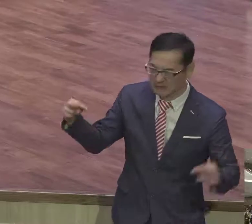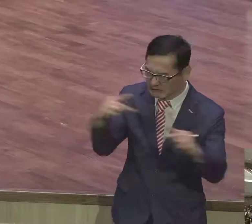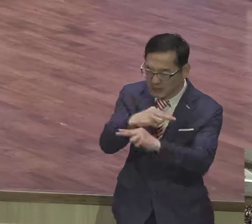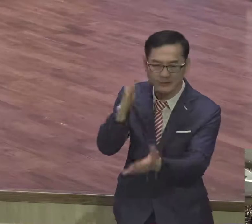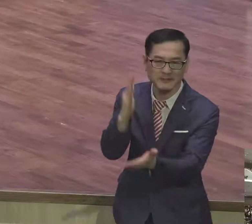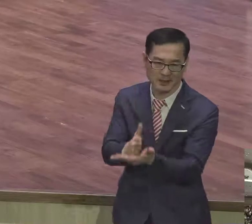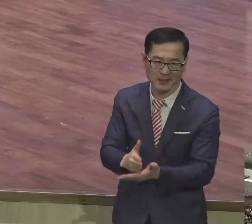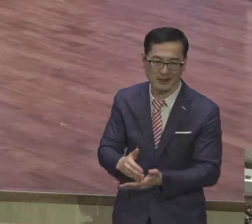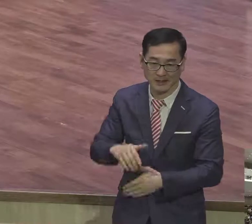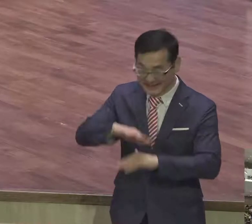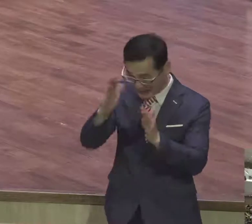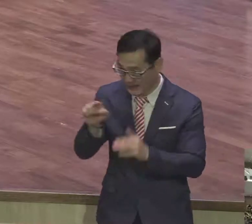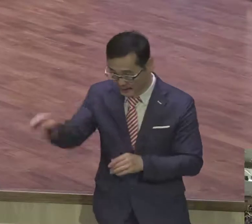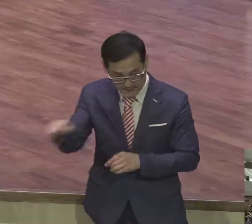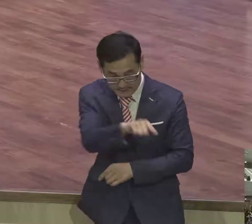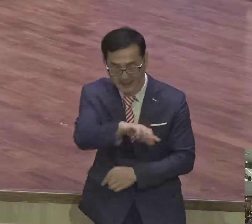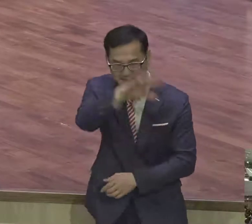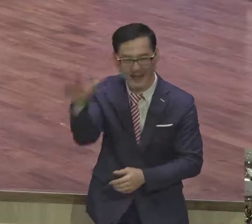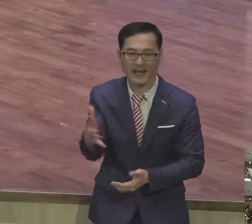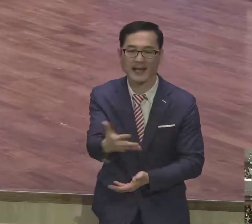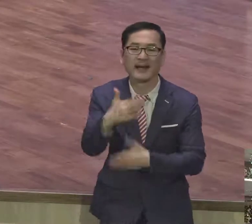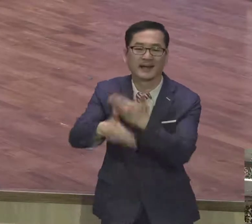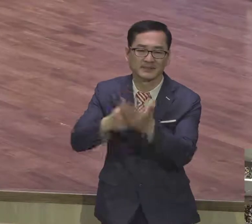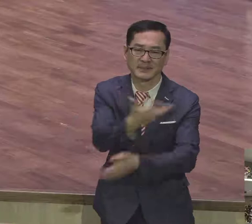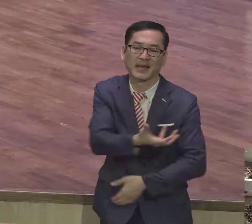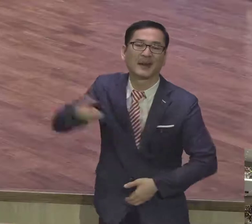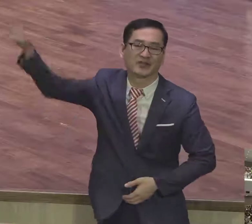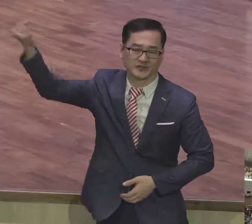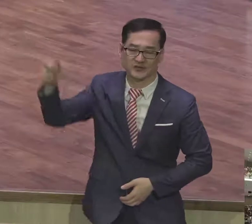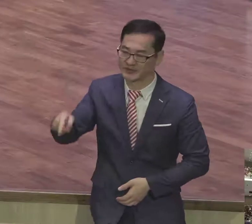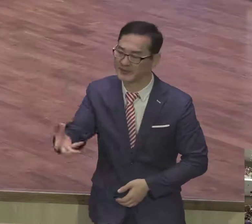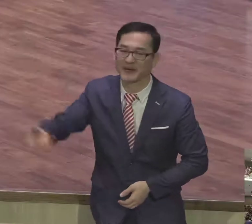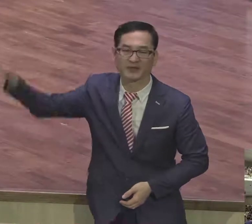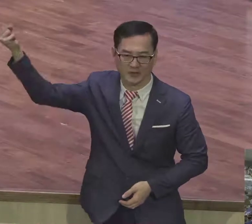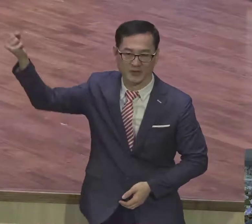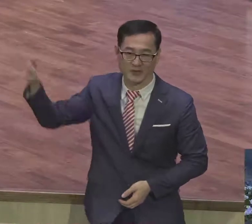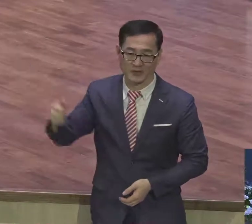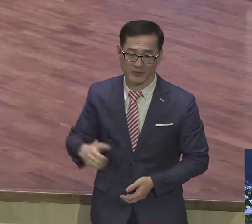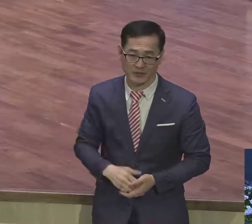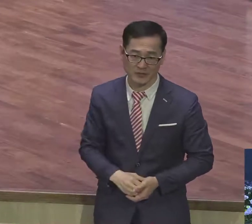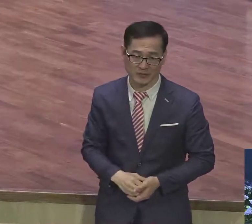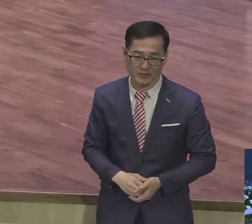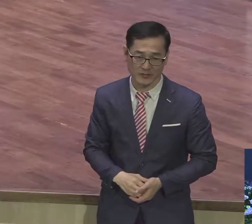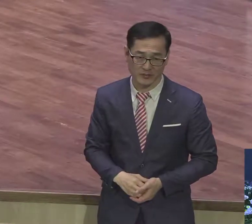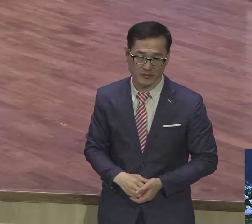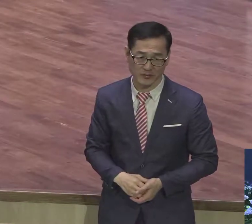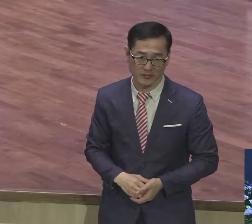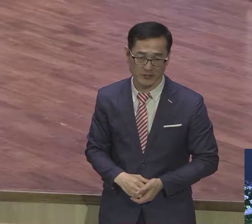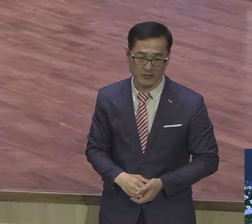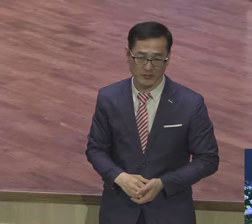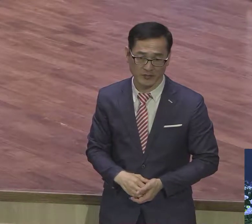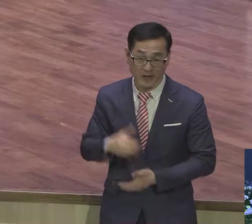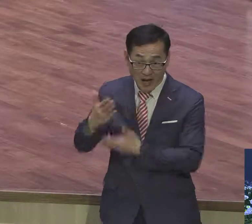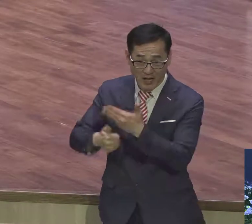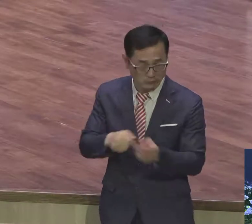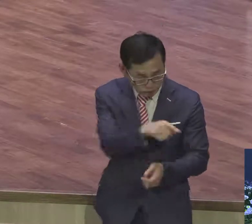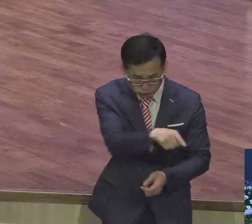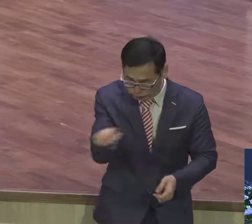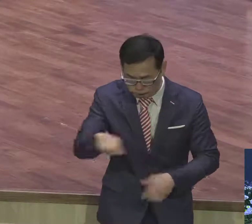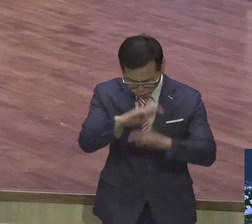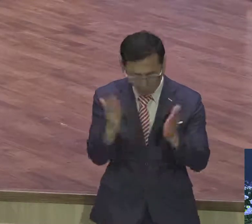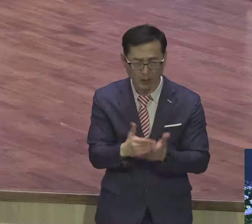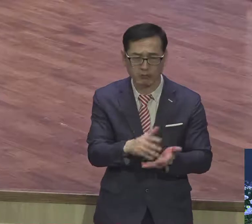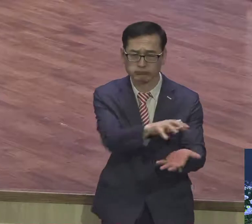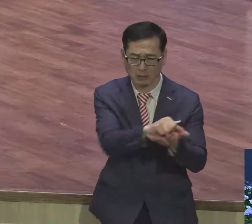하나님이 그를 받으셨습니다 하나님이 받으셨다 이 말이 중요합니다 사도 바울은 이